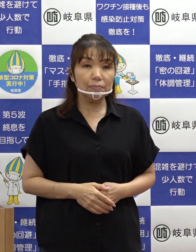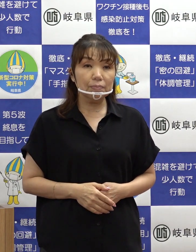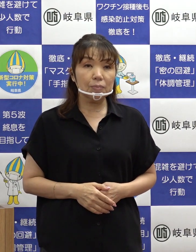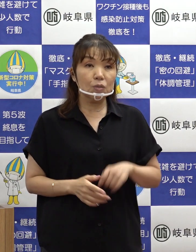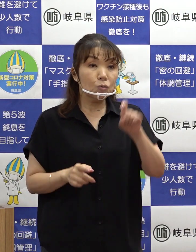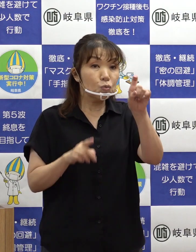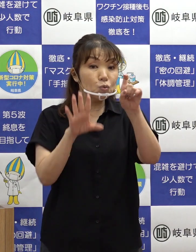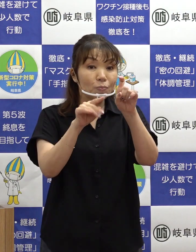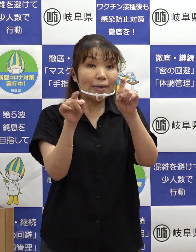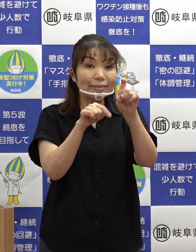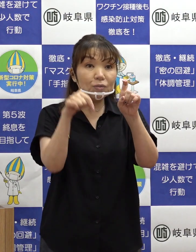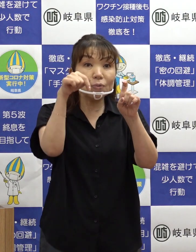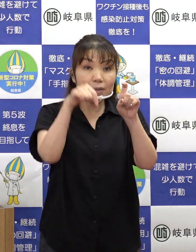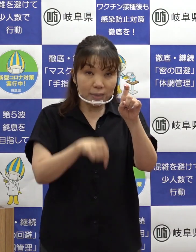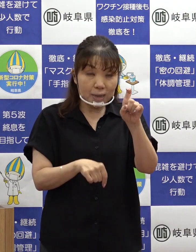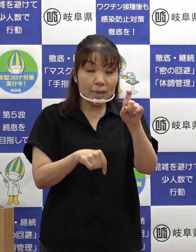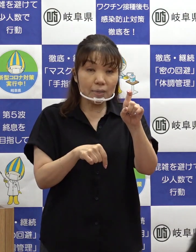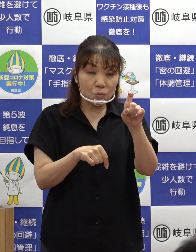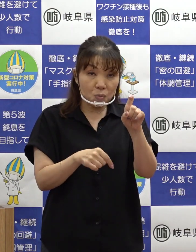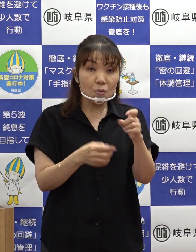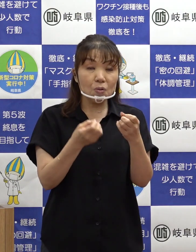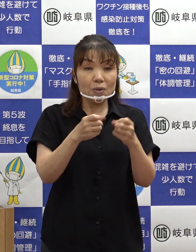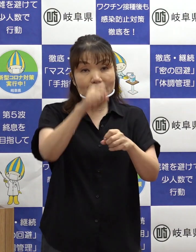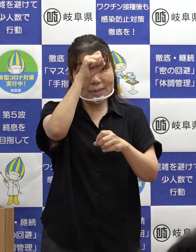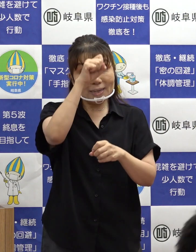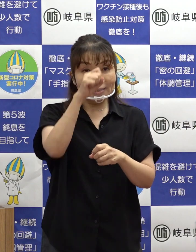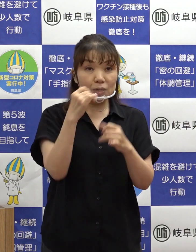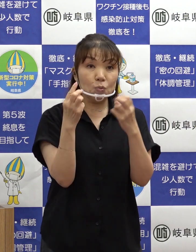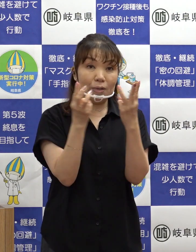10万人当たりの新規感染者数、